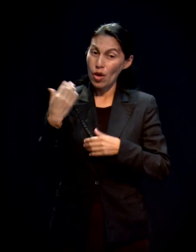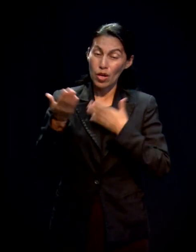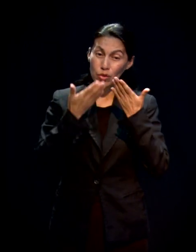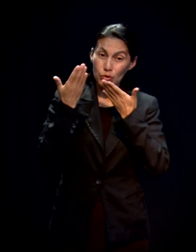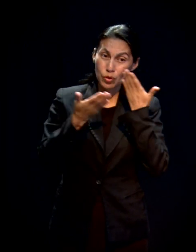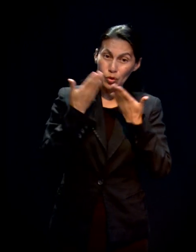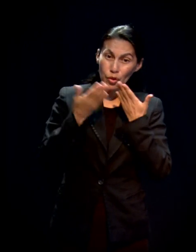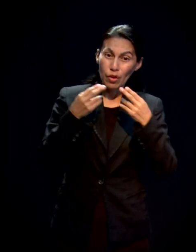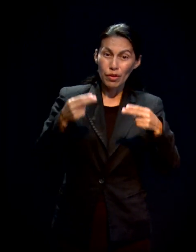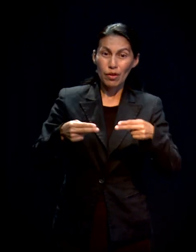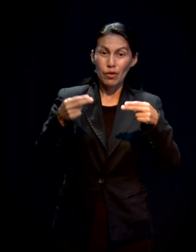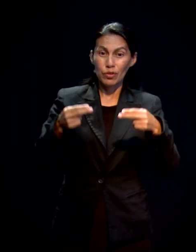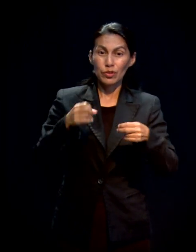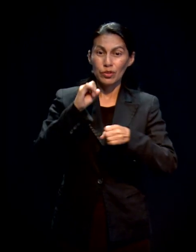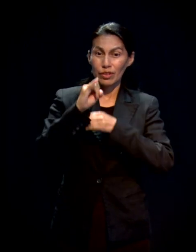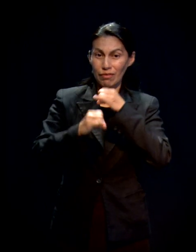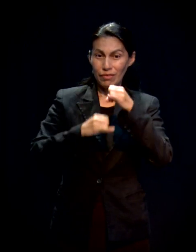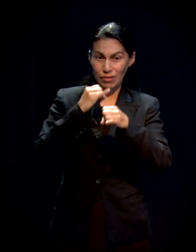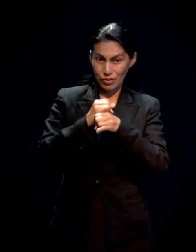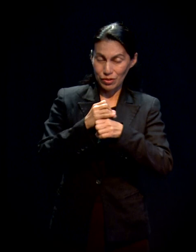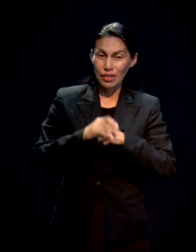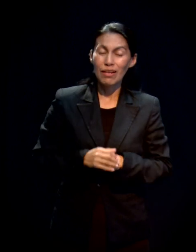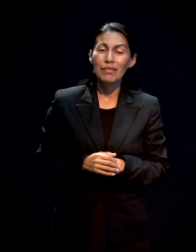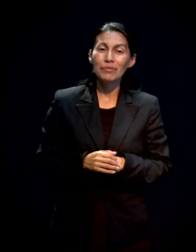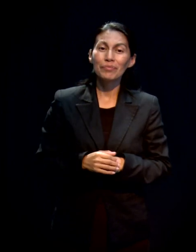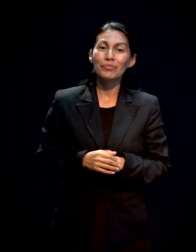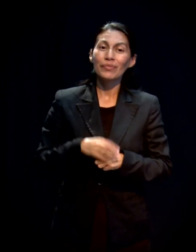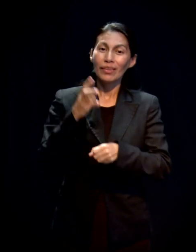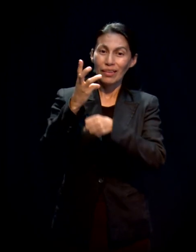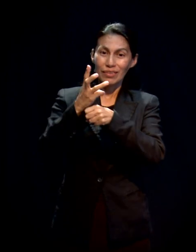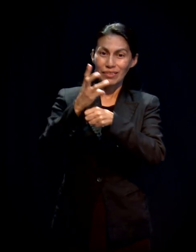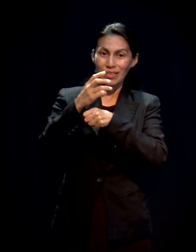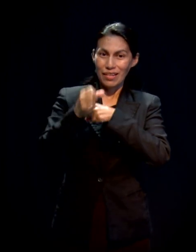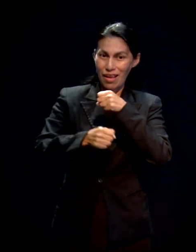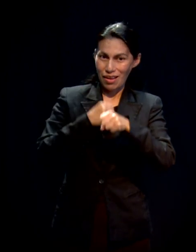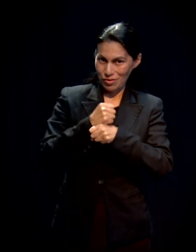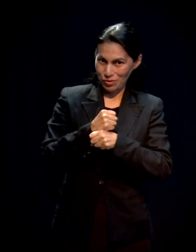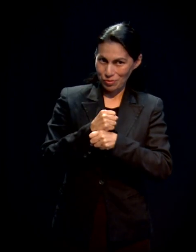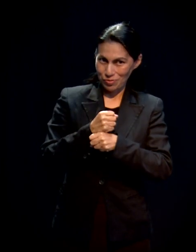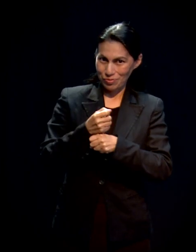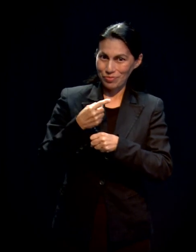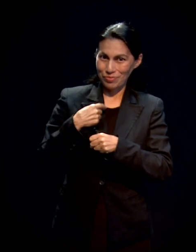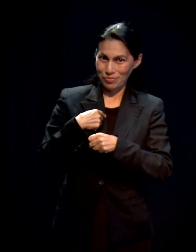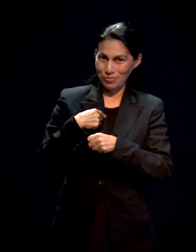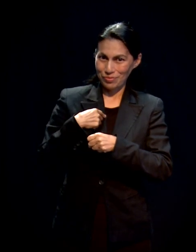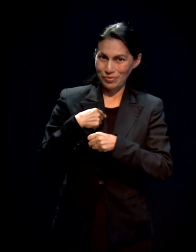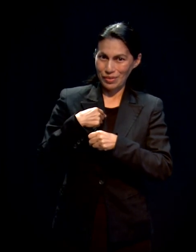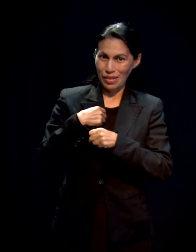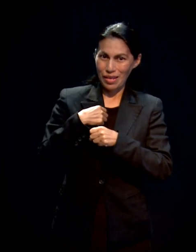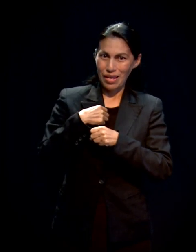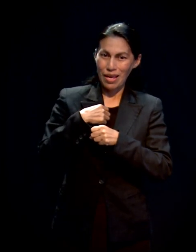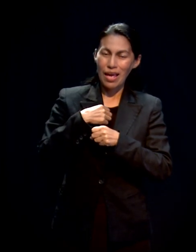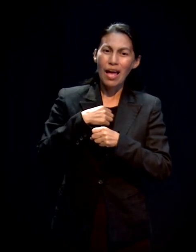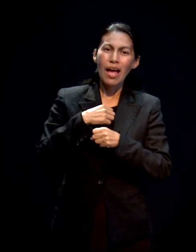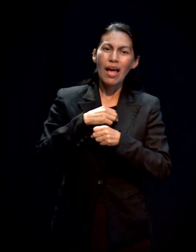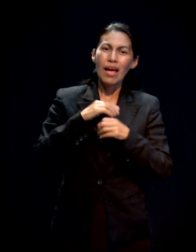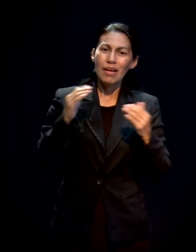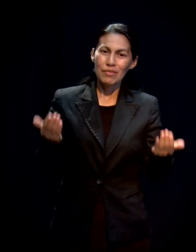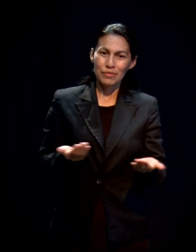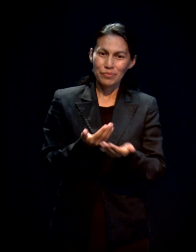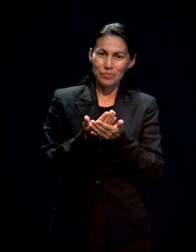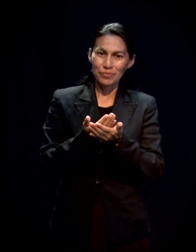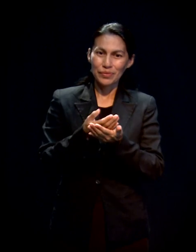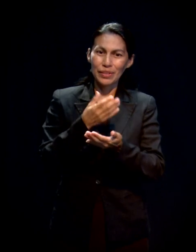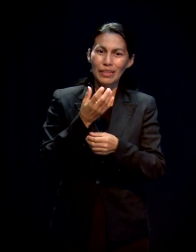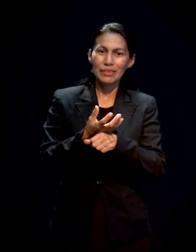negocios internacionales estoy en mi tercer año y soy principalmente nacido en el estado de méxico